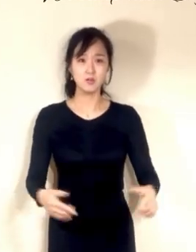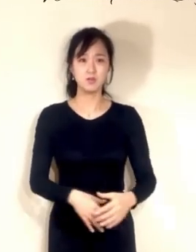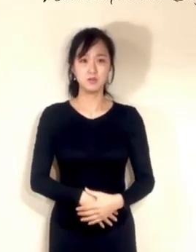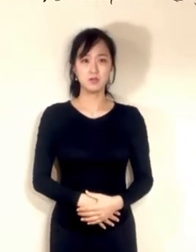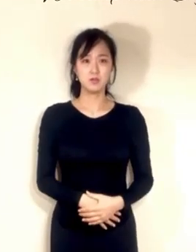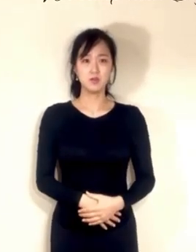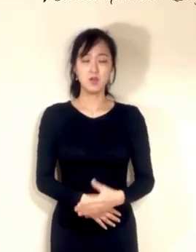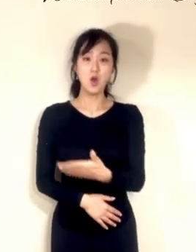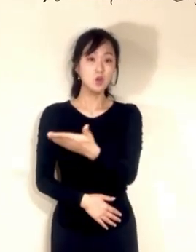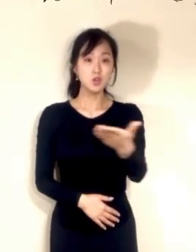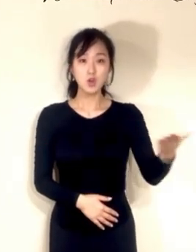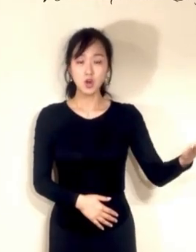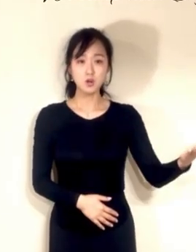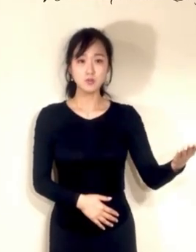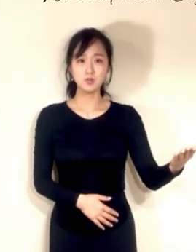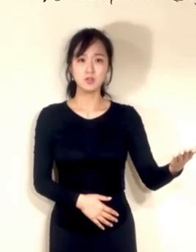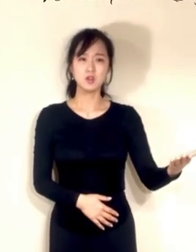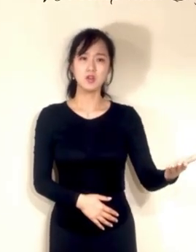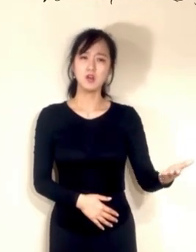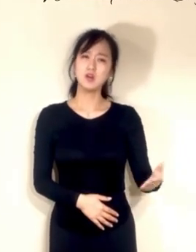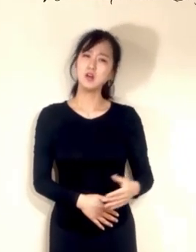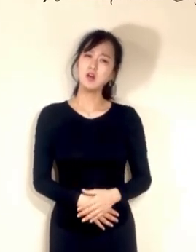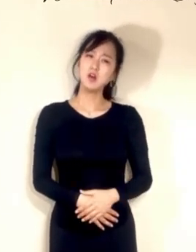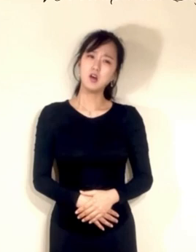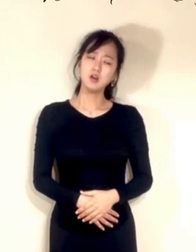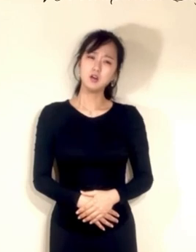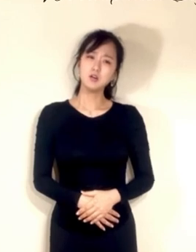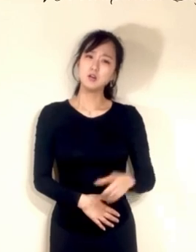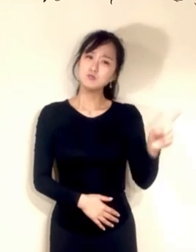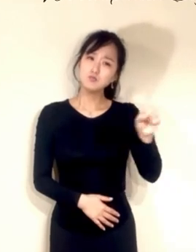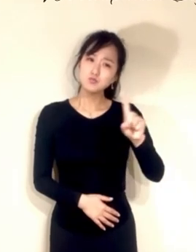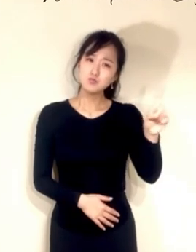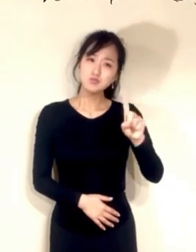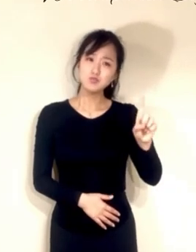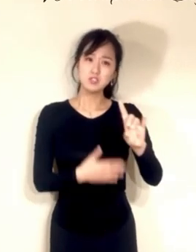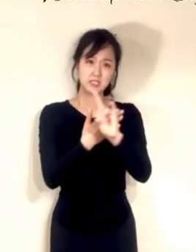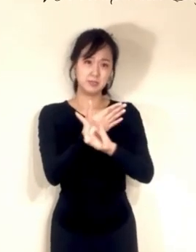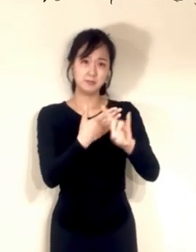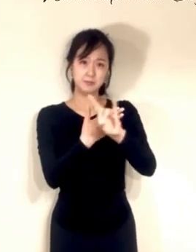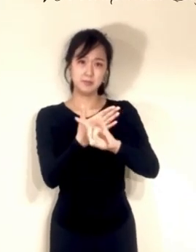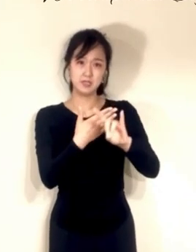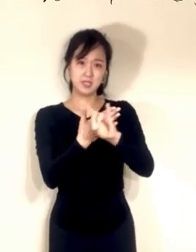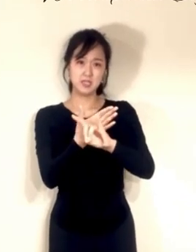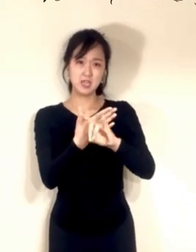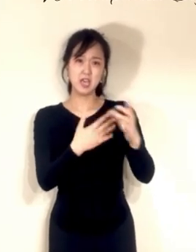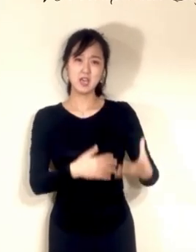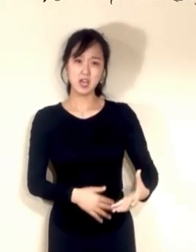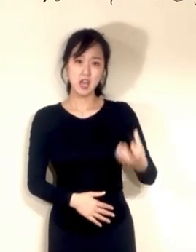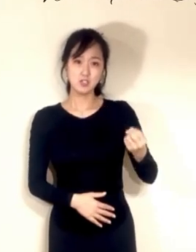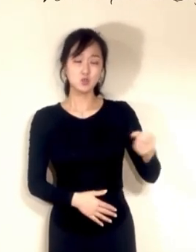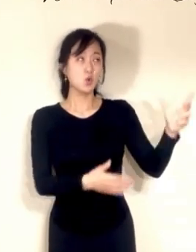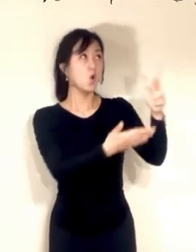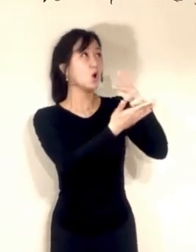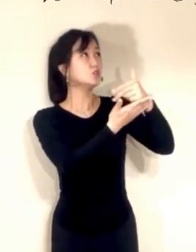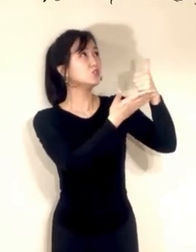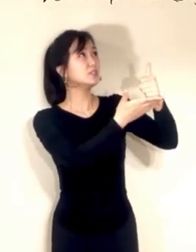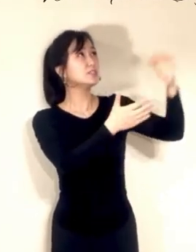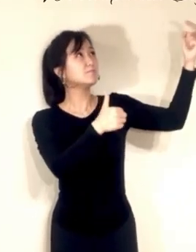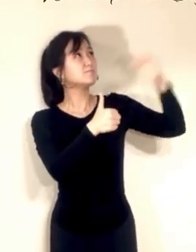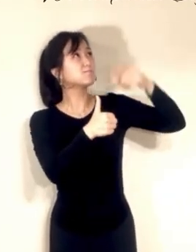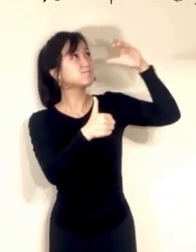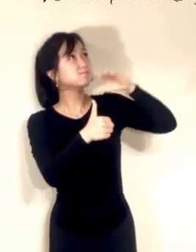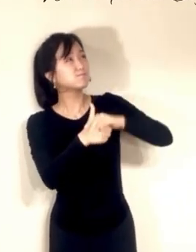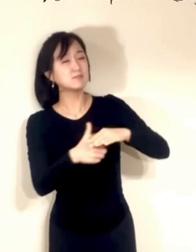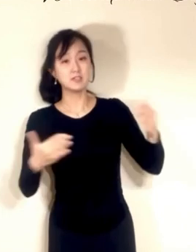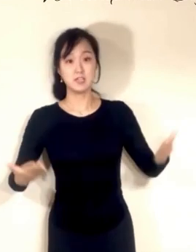않습니다. 여러분, 나는 지금 무슨 명분을 내세우며 주님께서